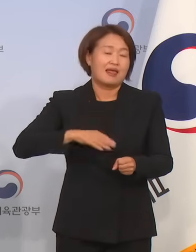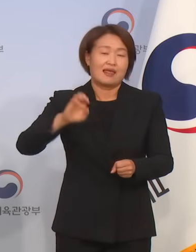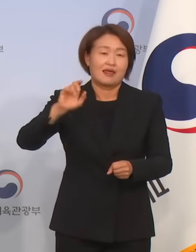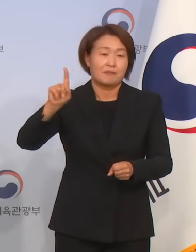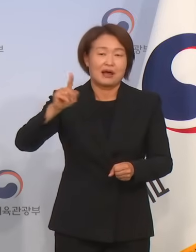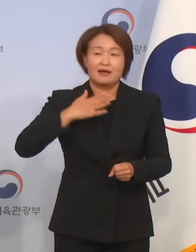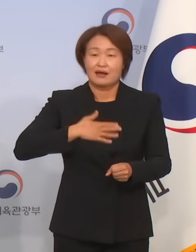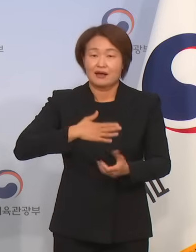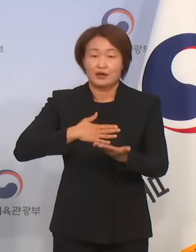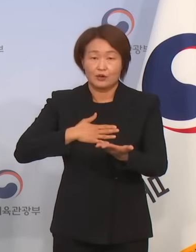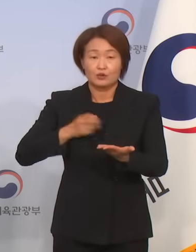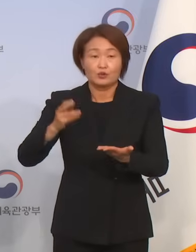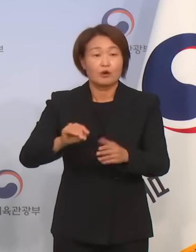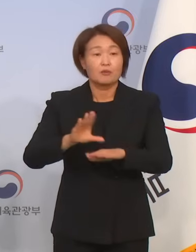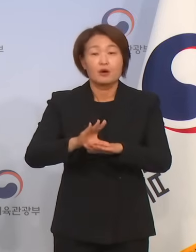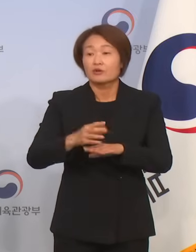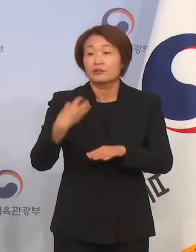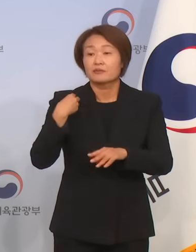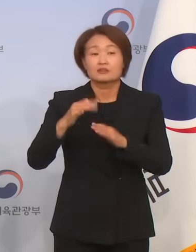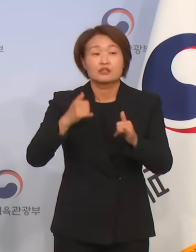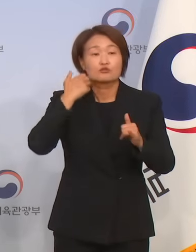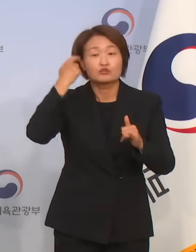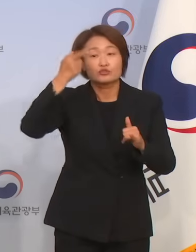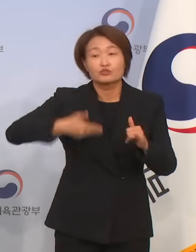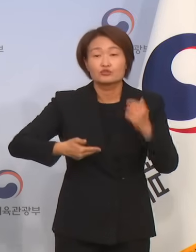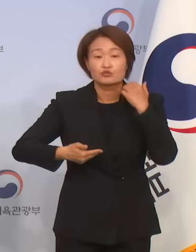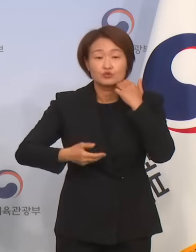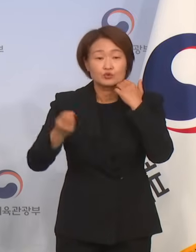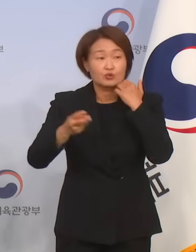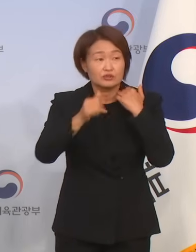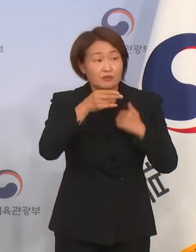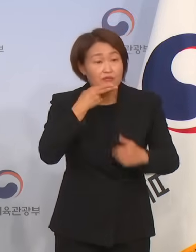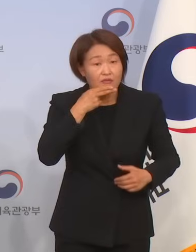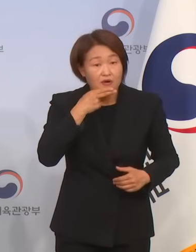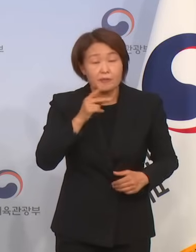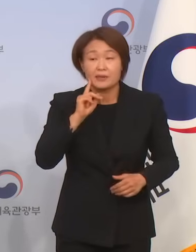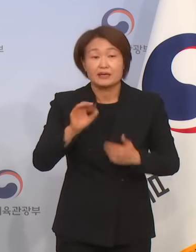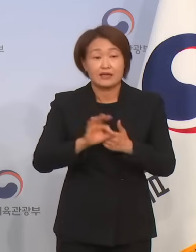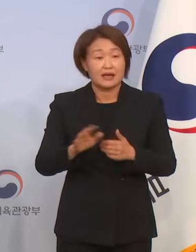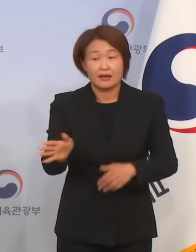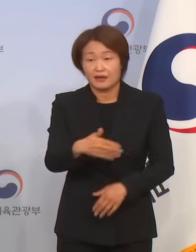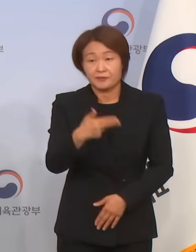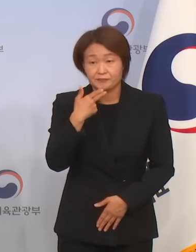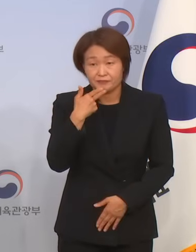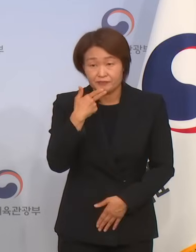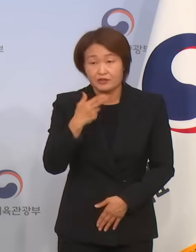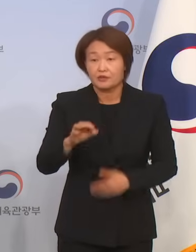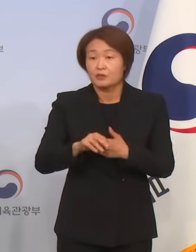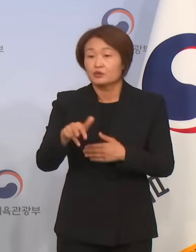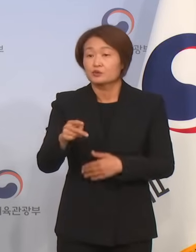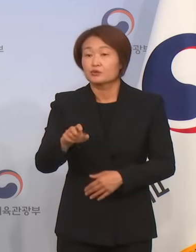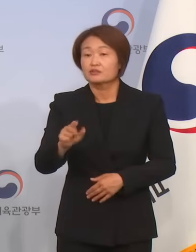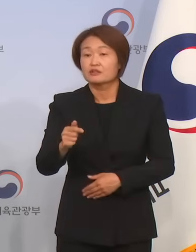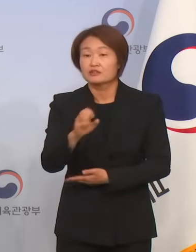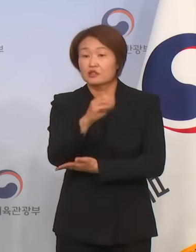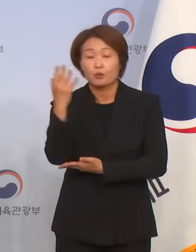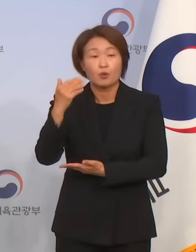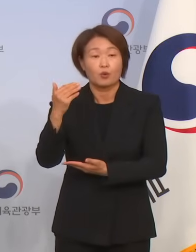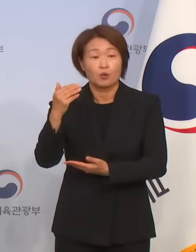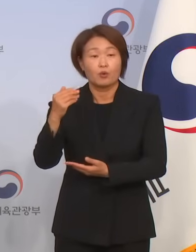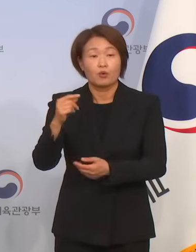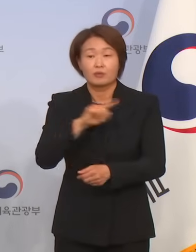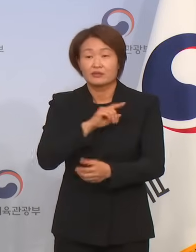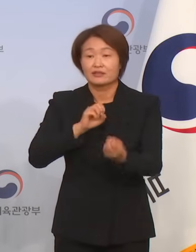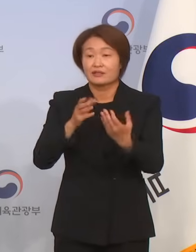혹시 방송 중에 질의하신 분 계십니까? 그럼 없으시면 아까 조선일보 기자님의 질문부터 답변을